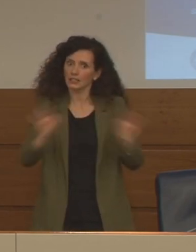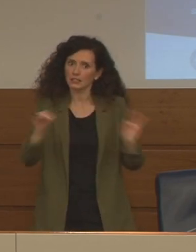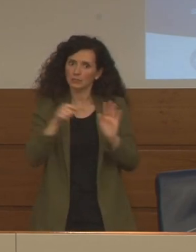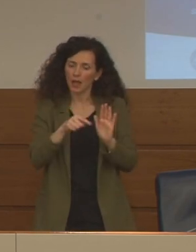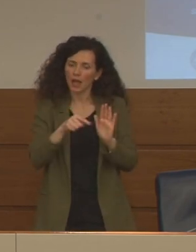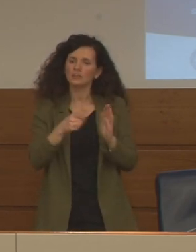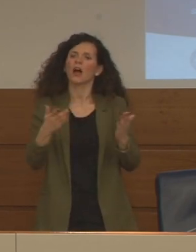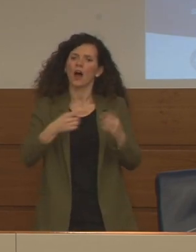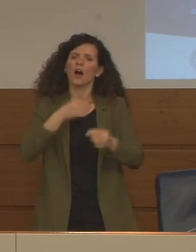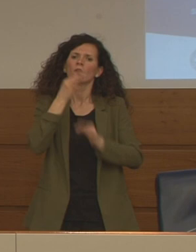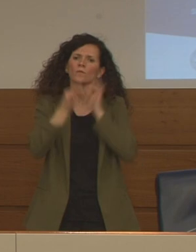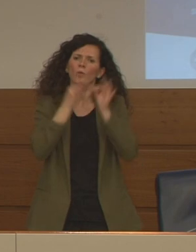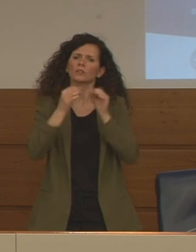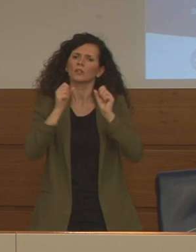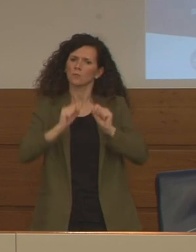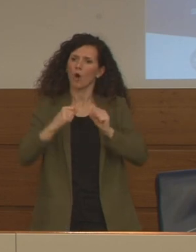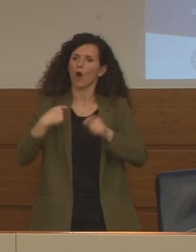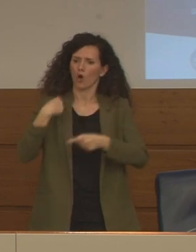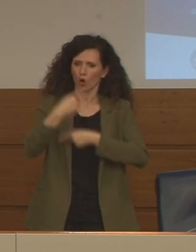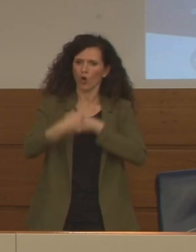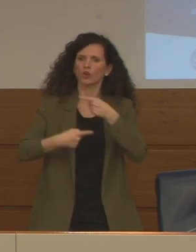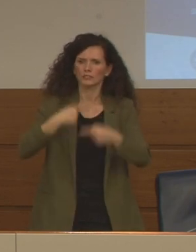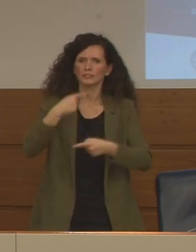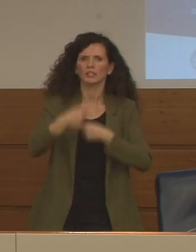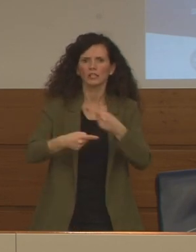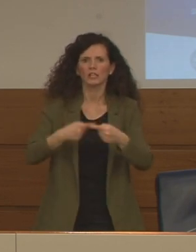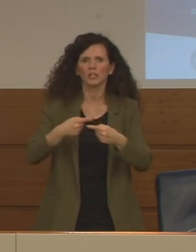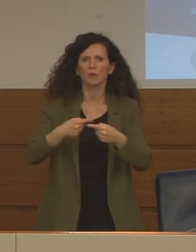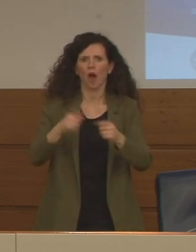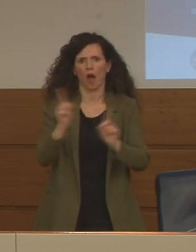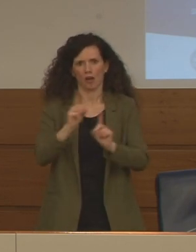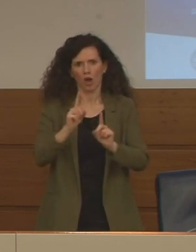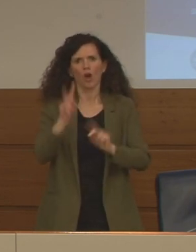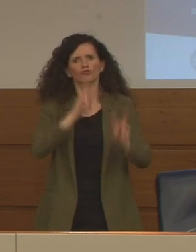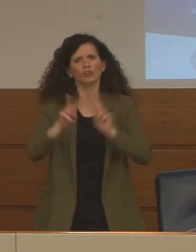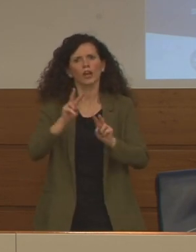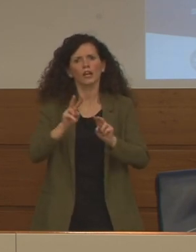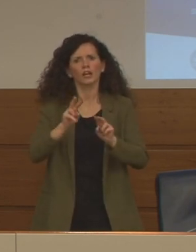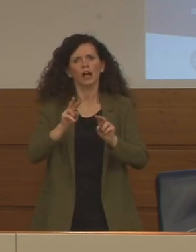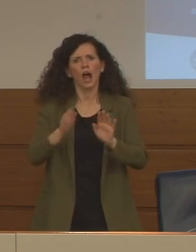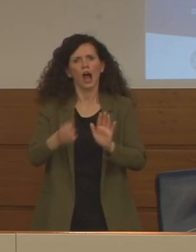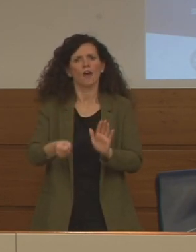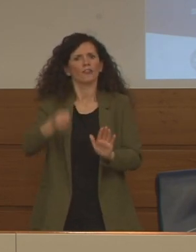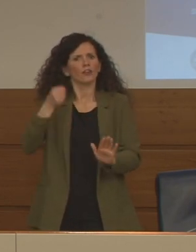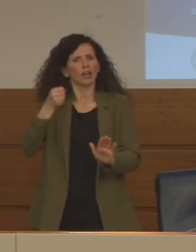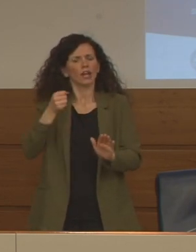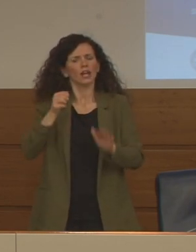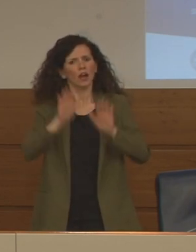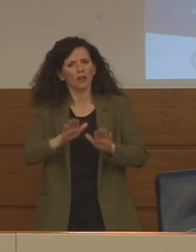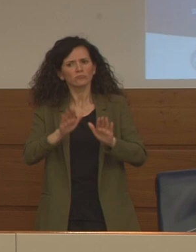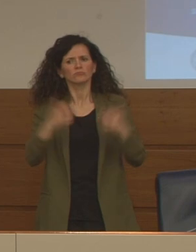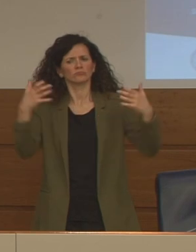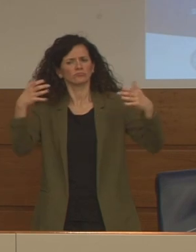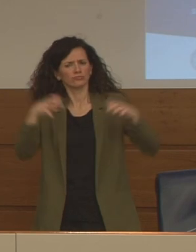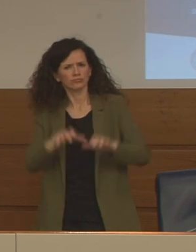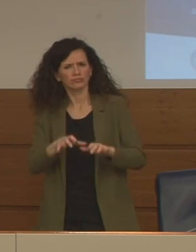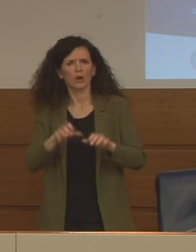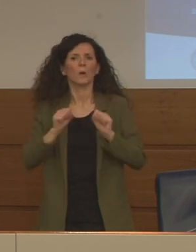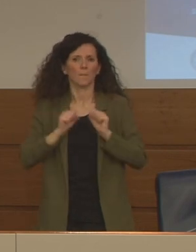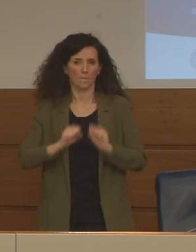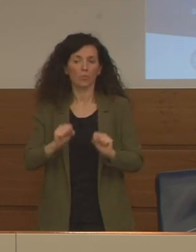questa continuità non diventi poi si rallenti e questo è un po è la scommessa che oggi dobbiamo tutti